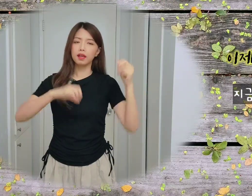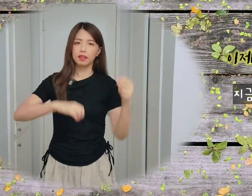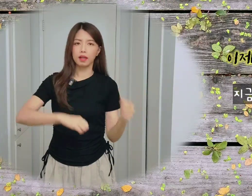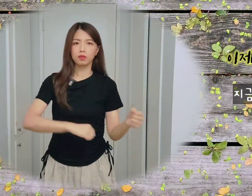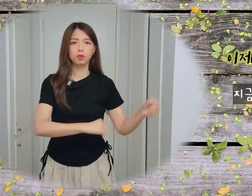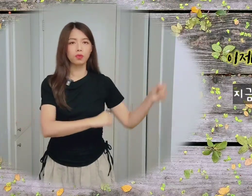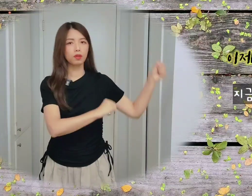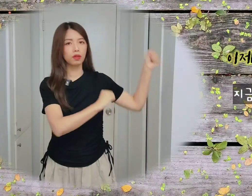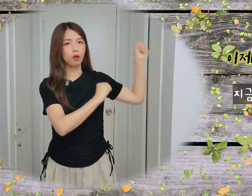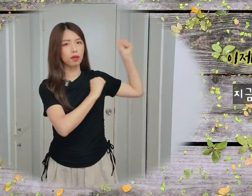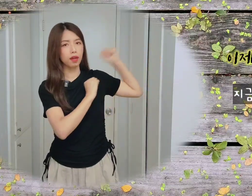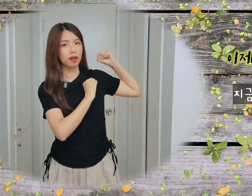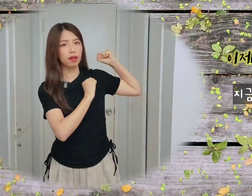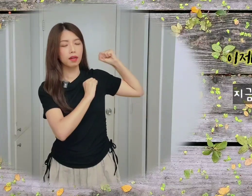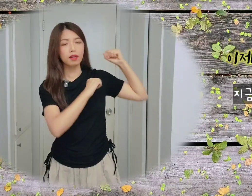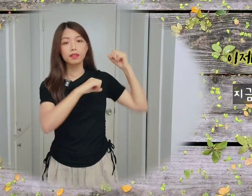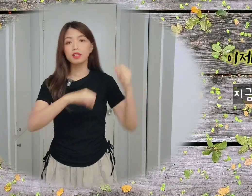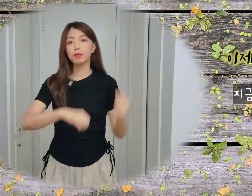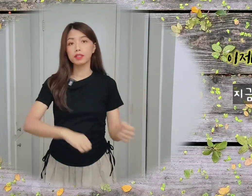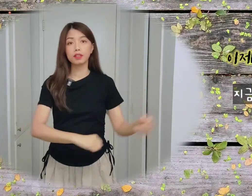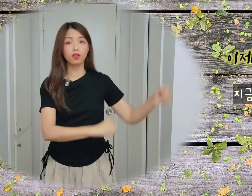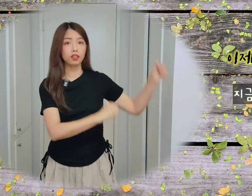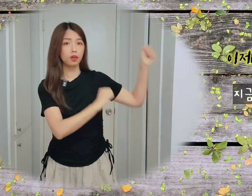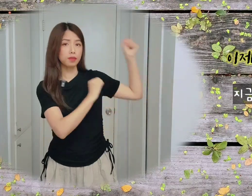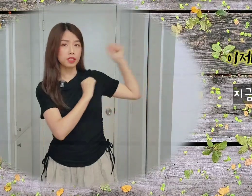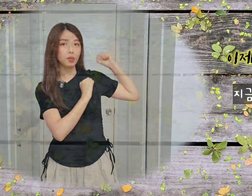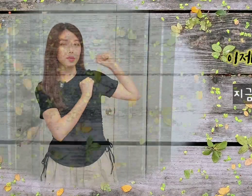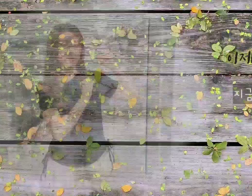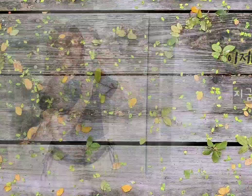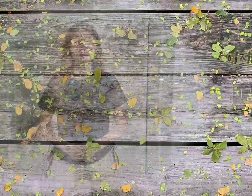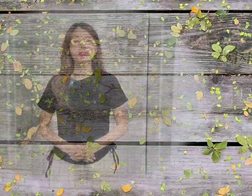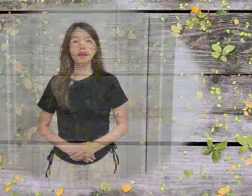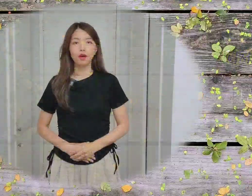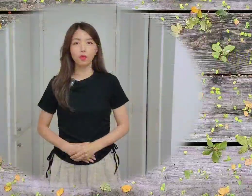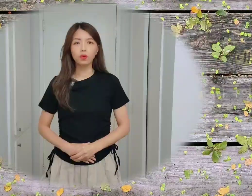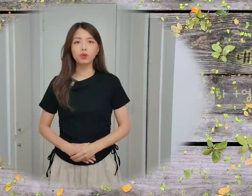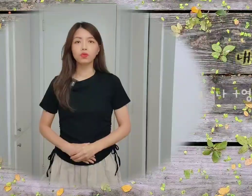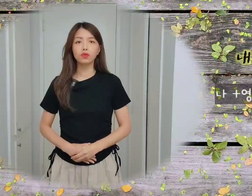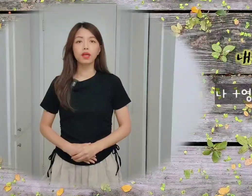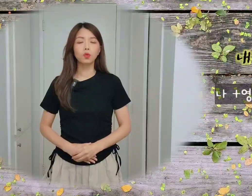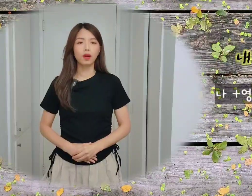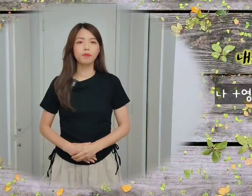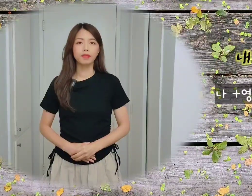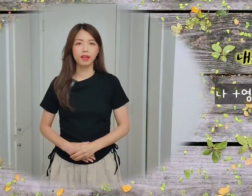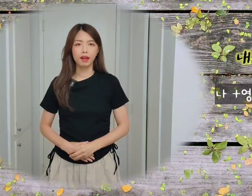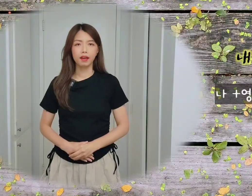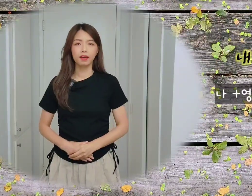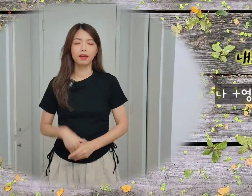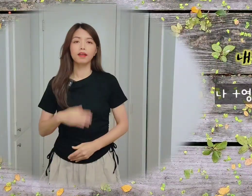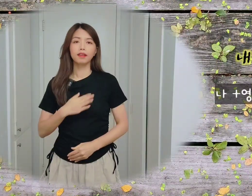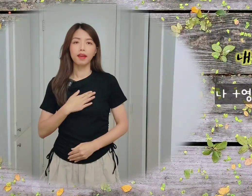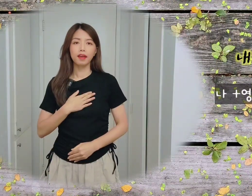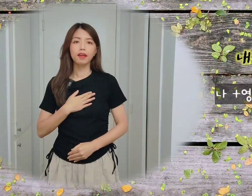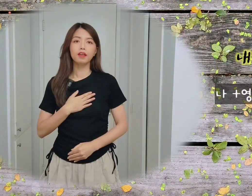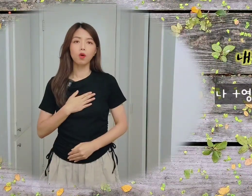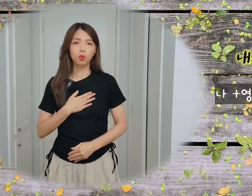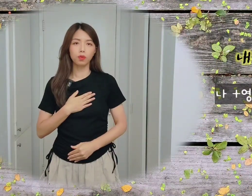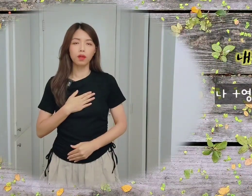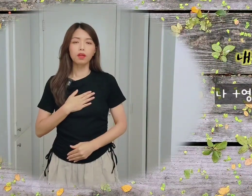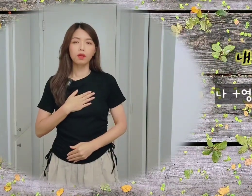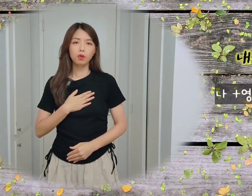지다는 양손으로 이렇게 어깨 짊어지는 것처럼 지고서. 내 영혼 주께 돌아갑니다.